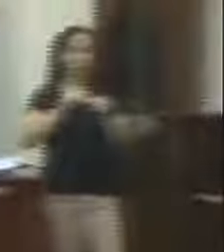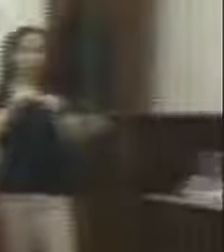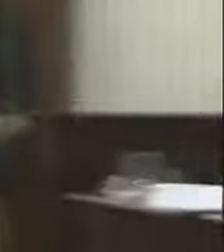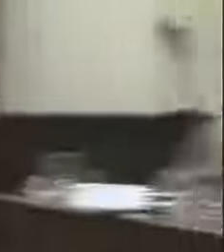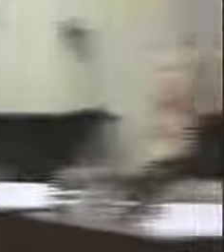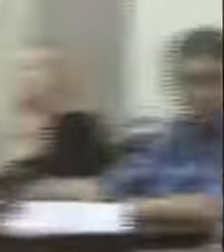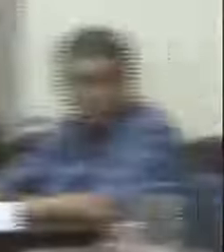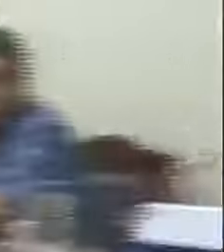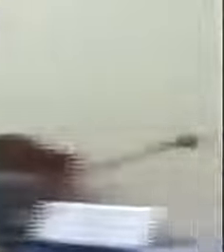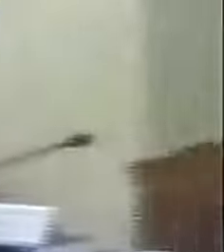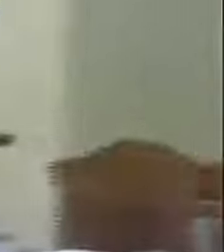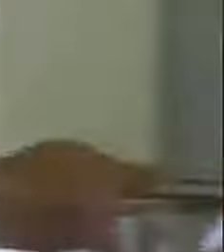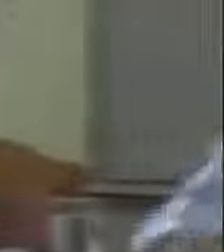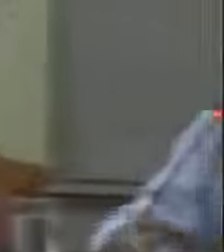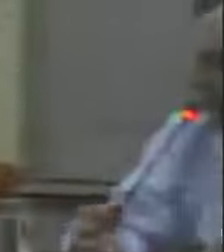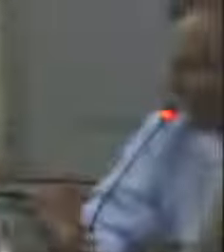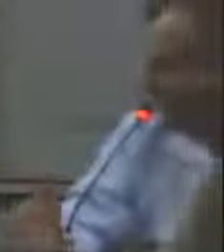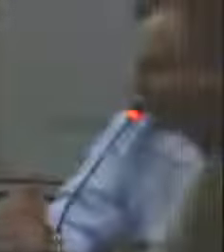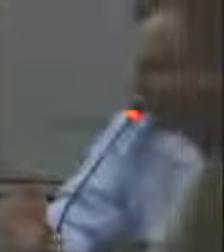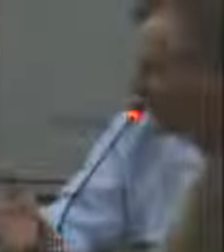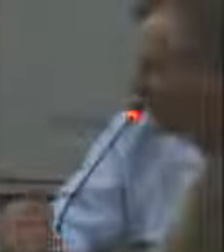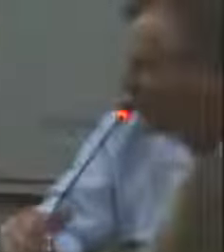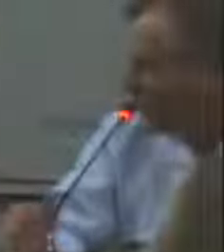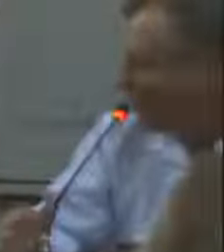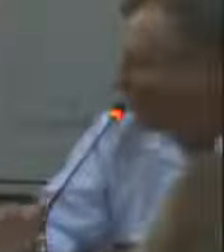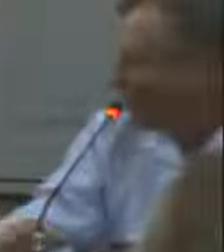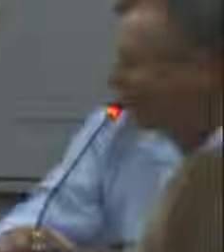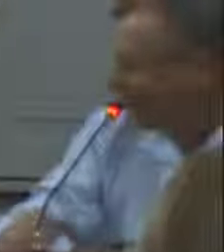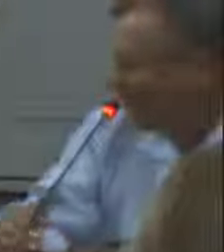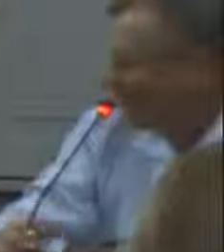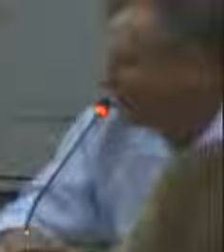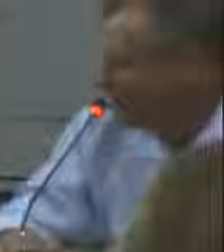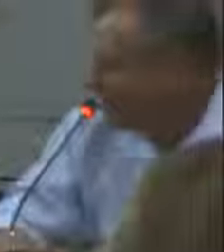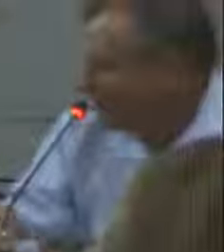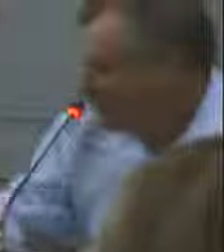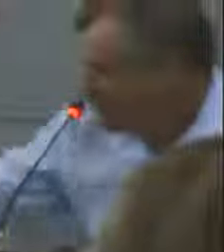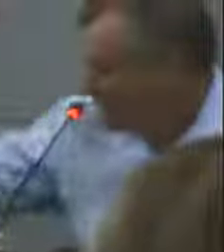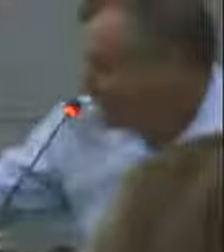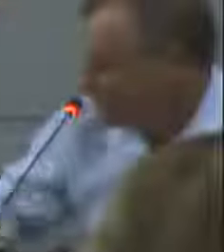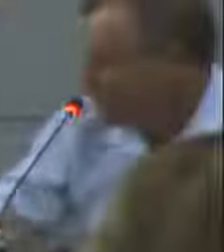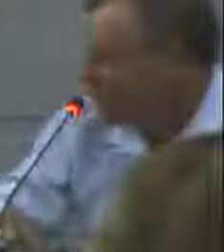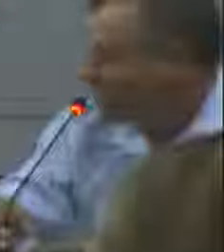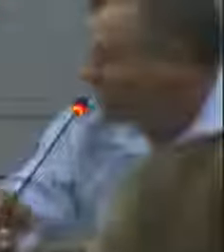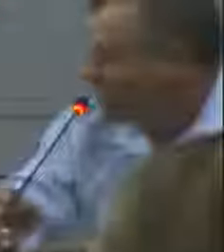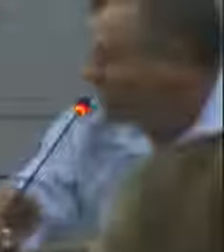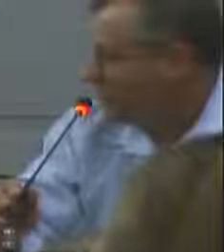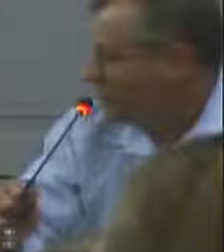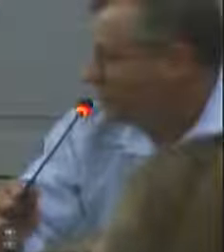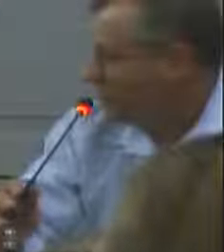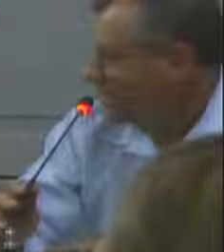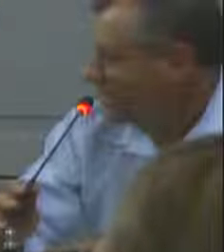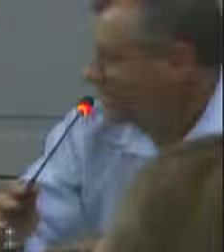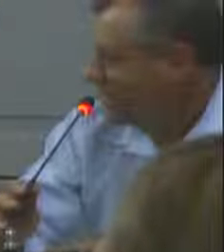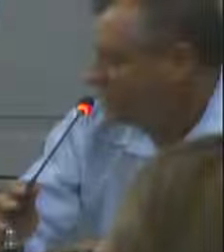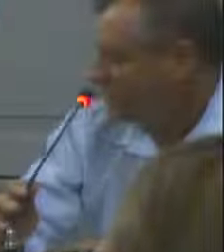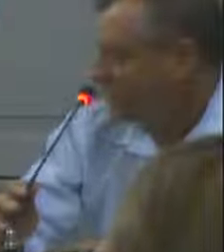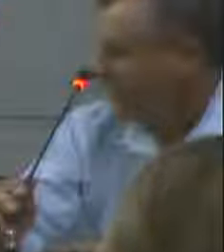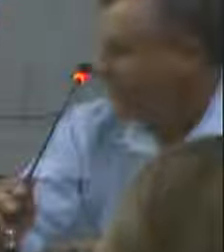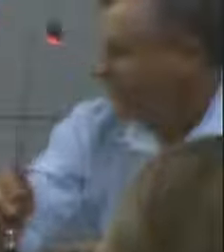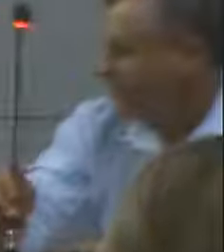fui lá de novo e realmente a comunidade está agora bem apresentada. Eu gostaria de retirar de pauta essa